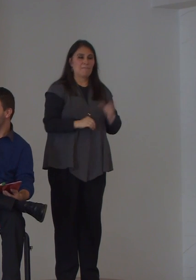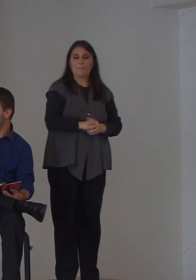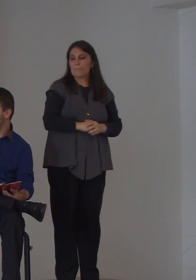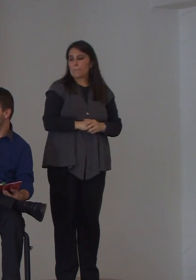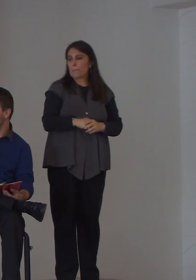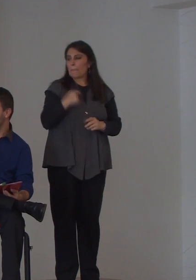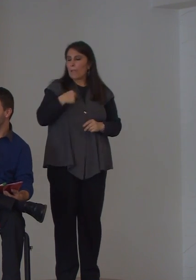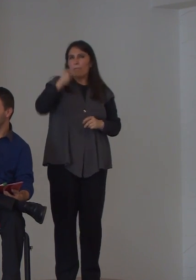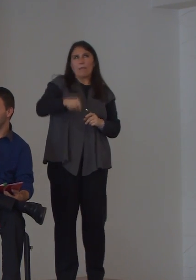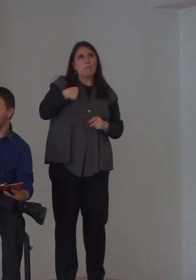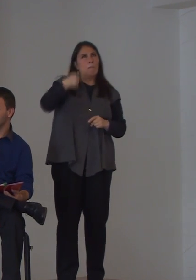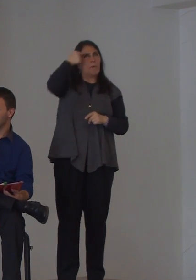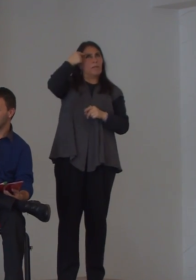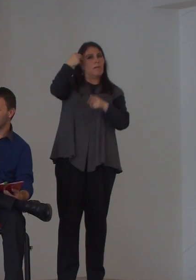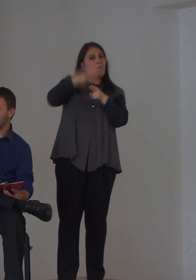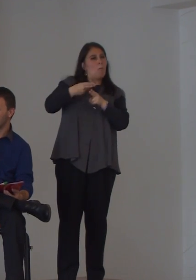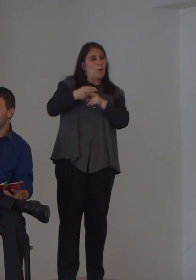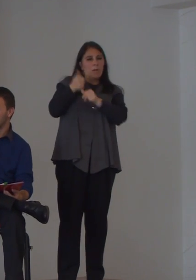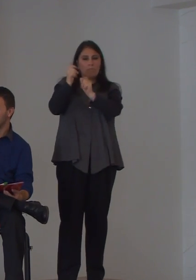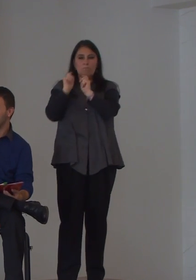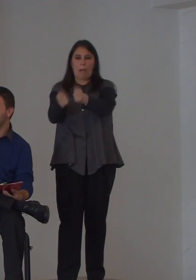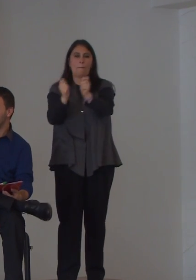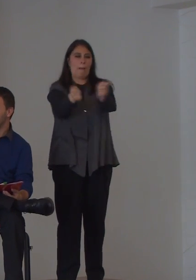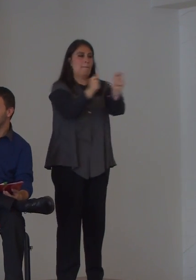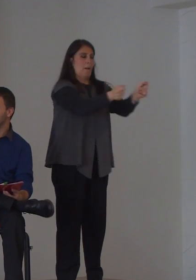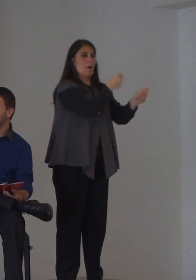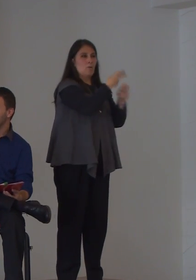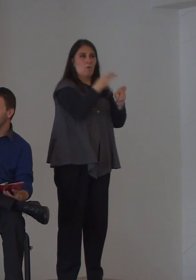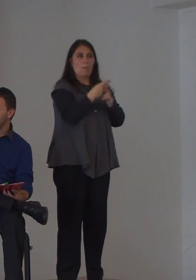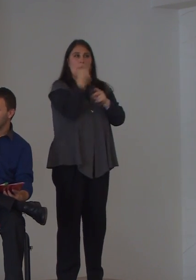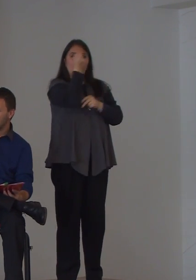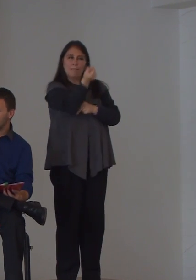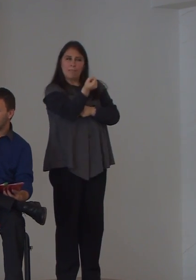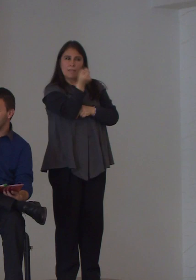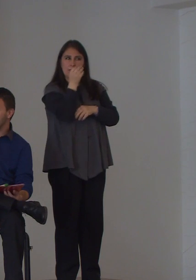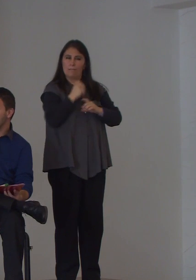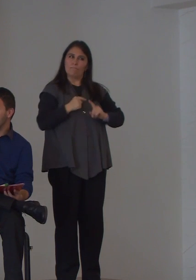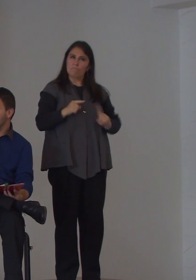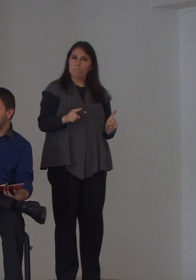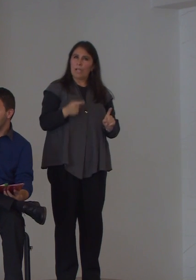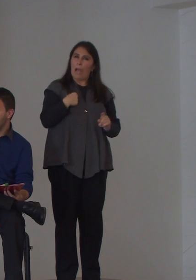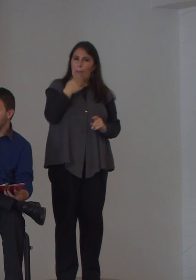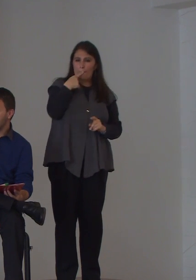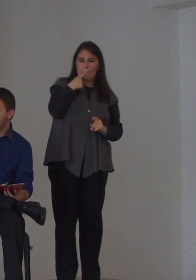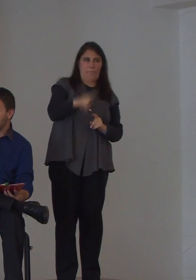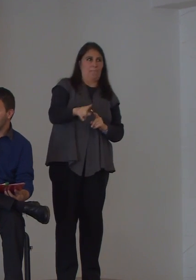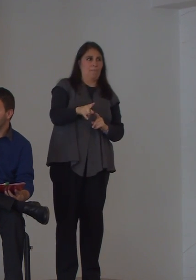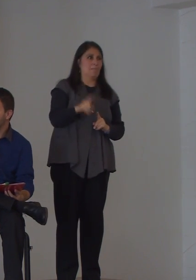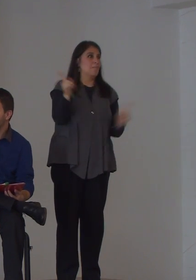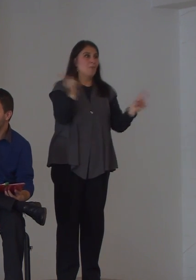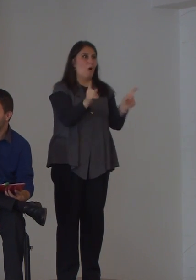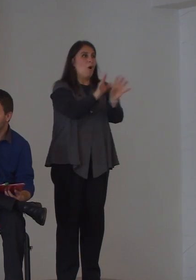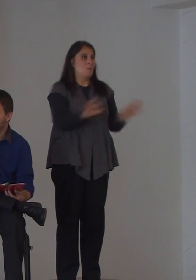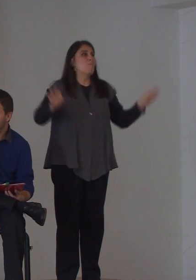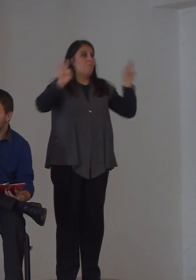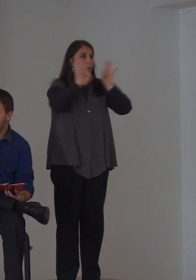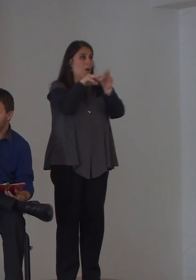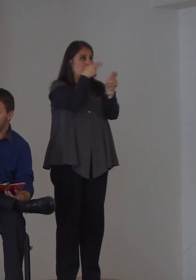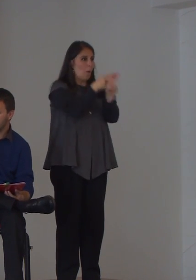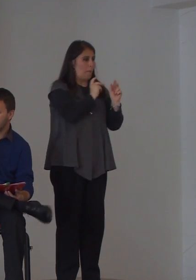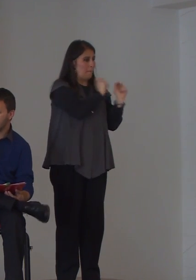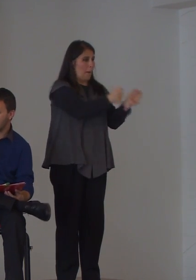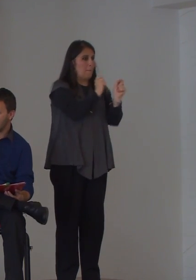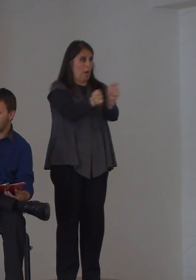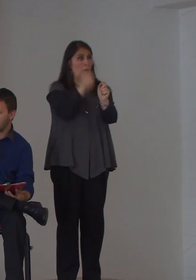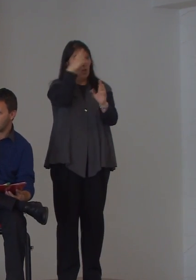pensar en el nombre que tiene la cosa, no es un detalle. Y me parece, coincido con